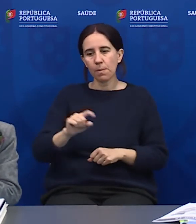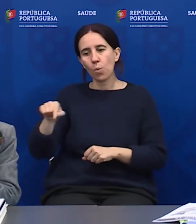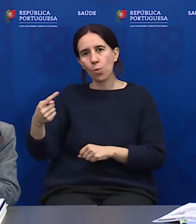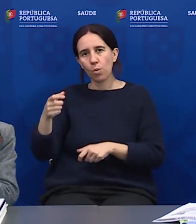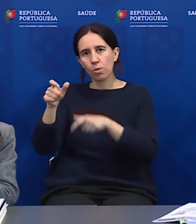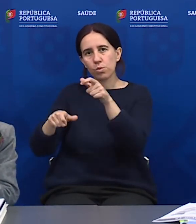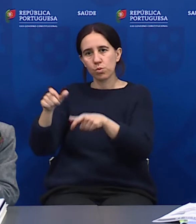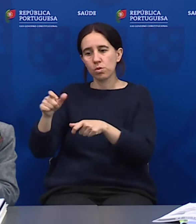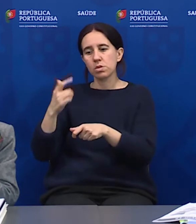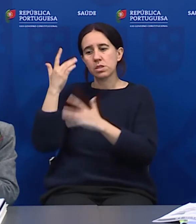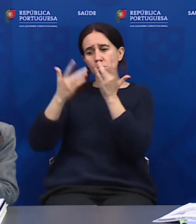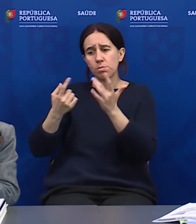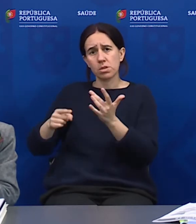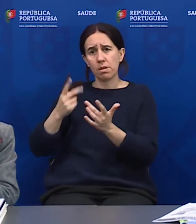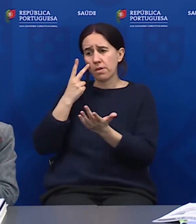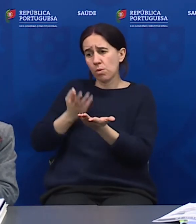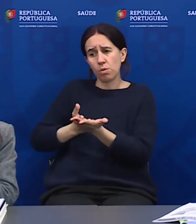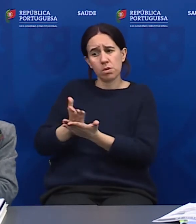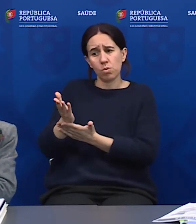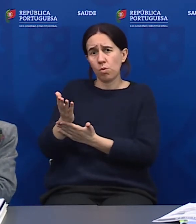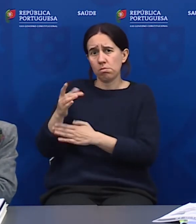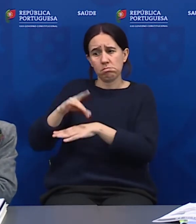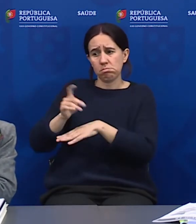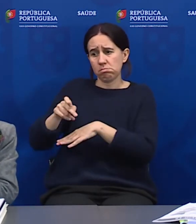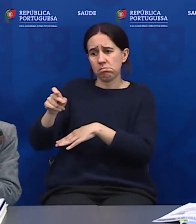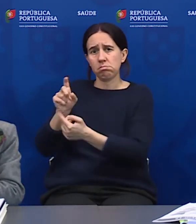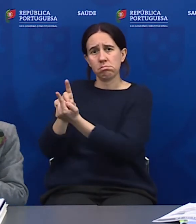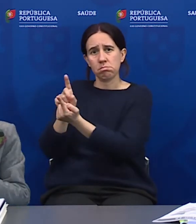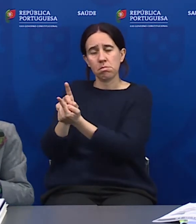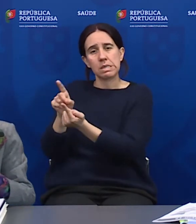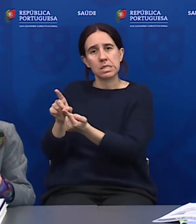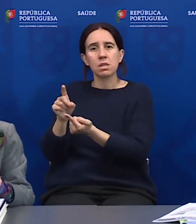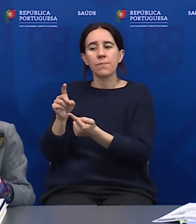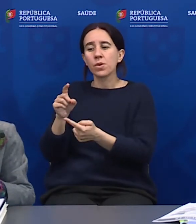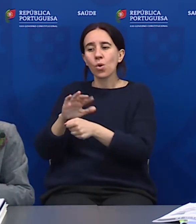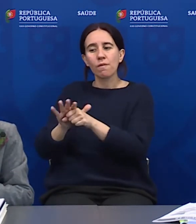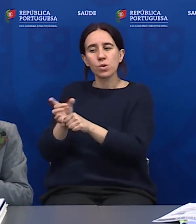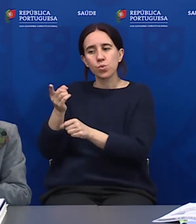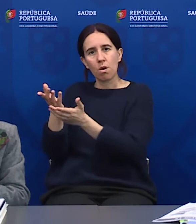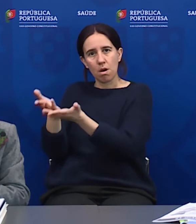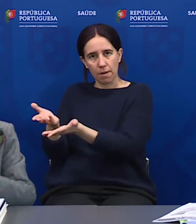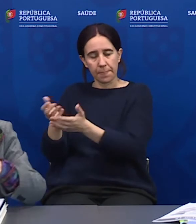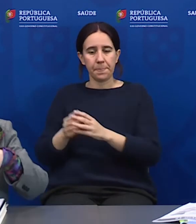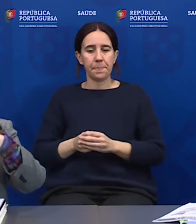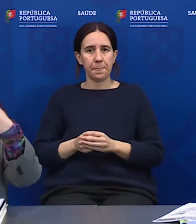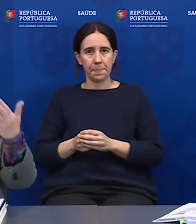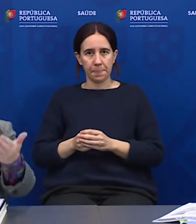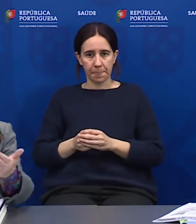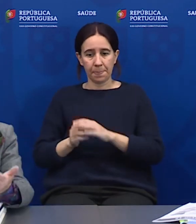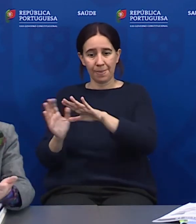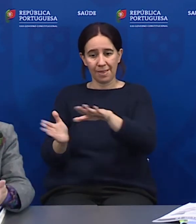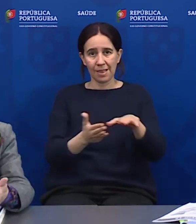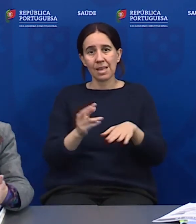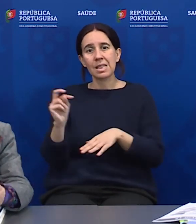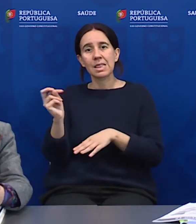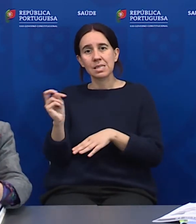a vida continua para outras patologias, serão atendidos no circuito não Covid. Depois vamos ao